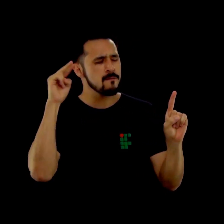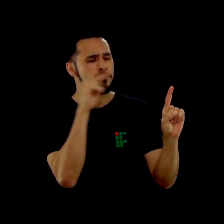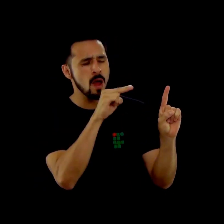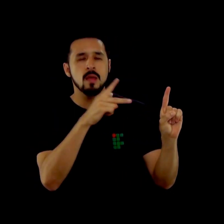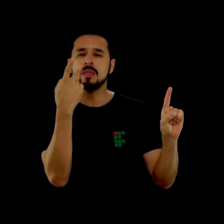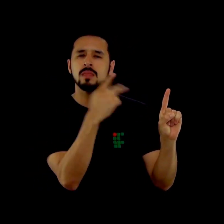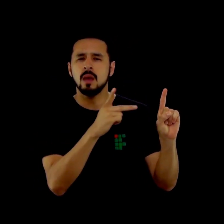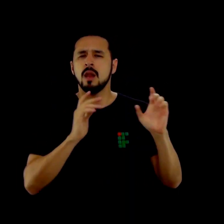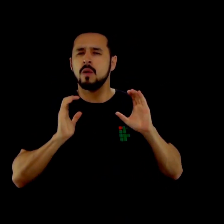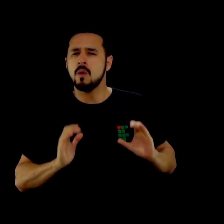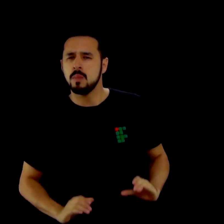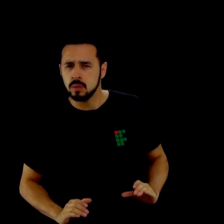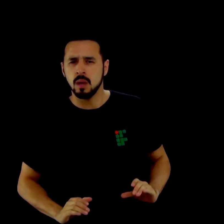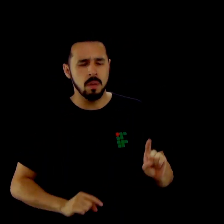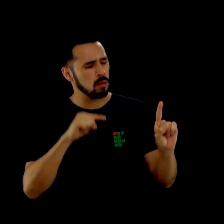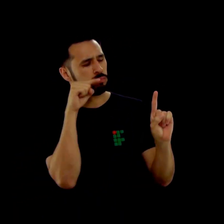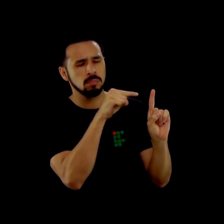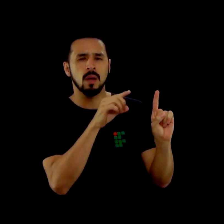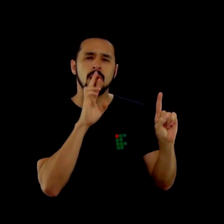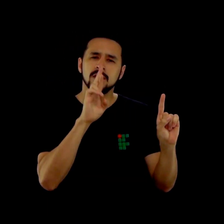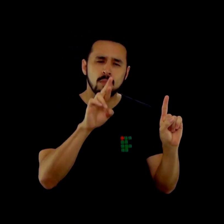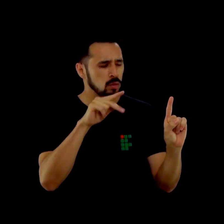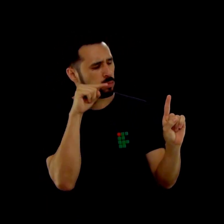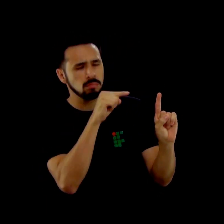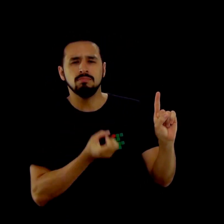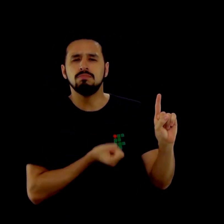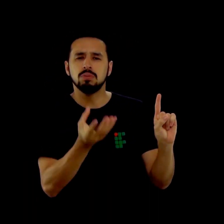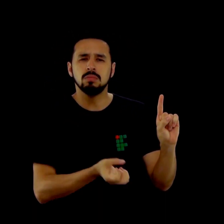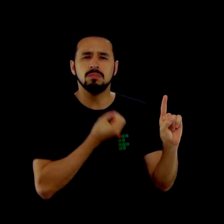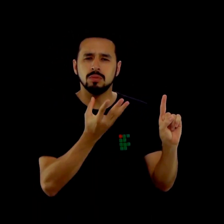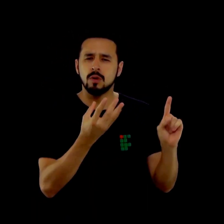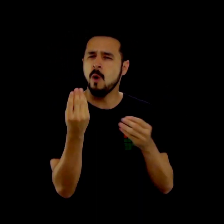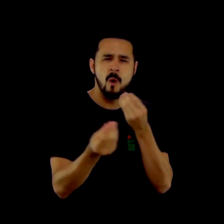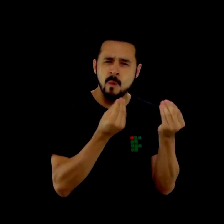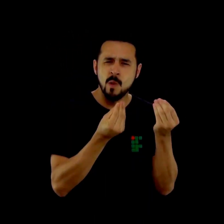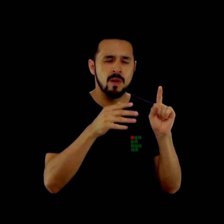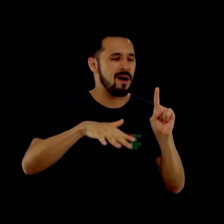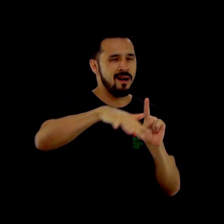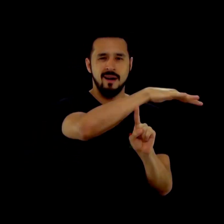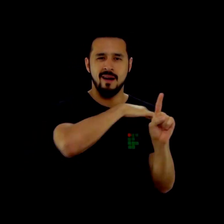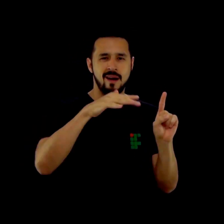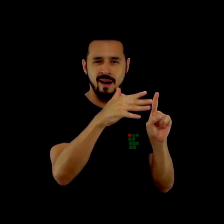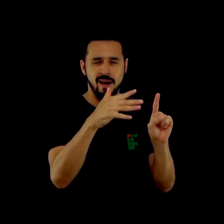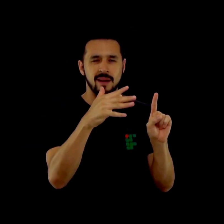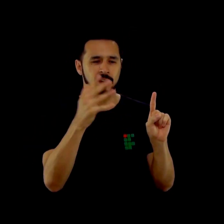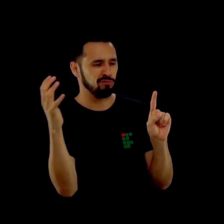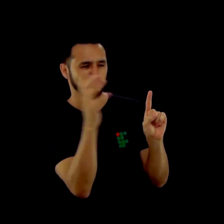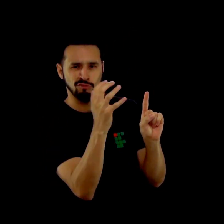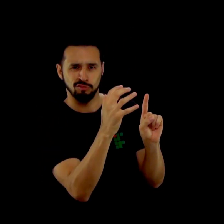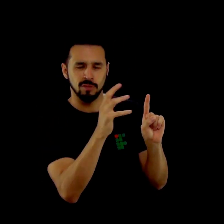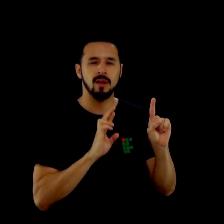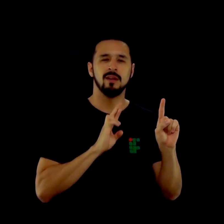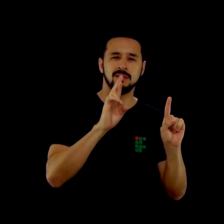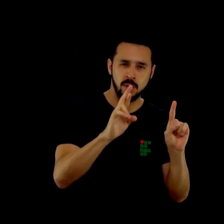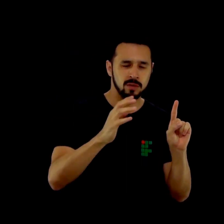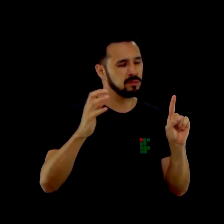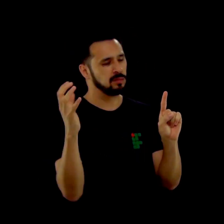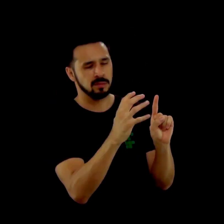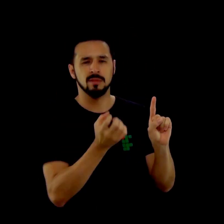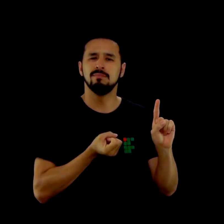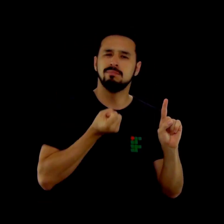de variáveis do meio e os estímulos levando o organismo a darem determinadas respostas.